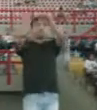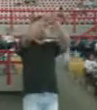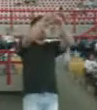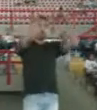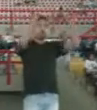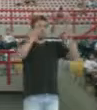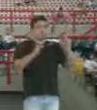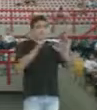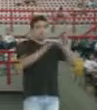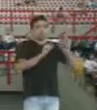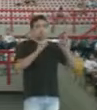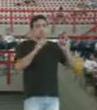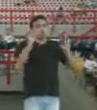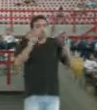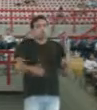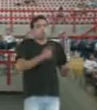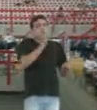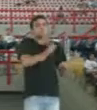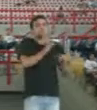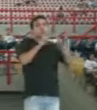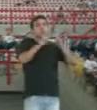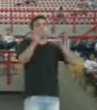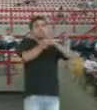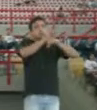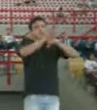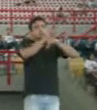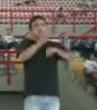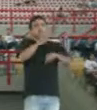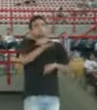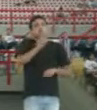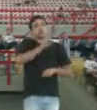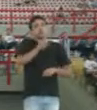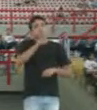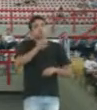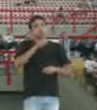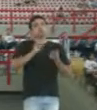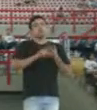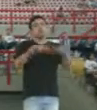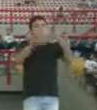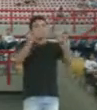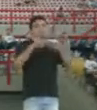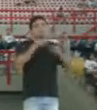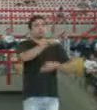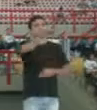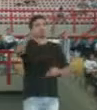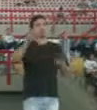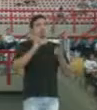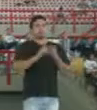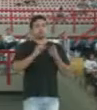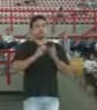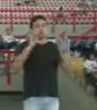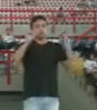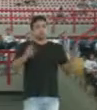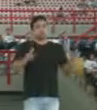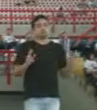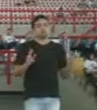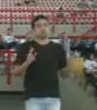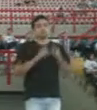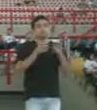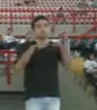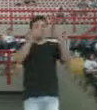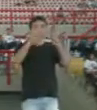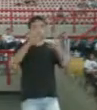por isso? Não. Mas a estratégia que ela utilizou foi a que eu estou pedindo que vocês utilizem. Estou pedindo